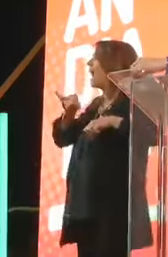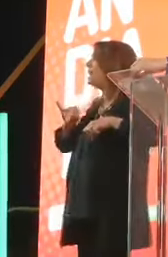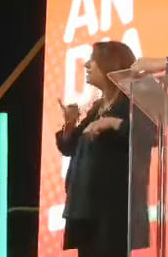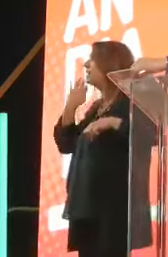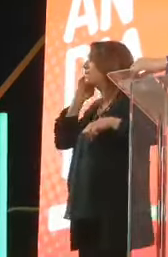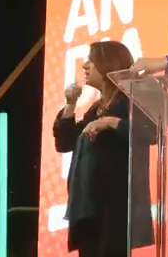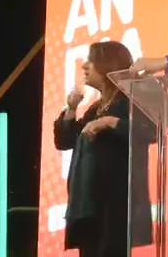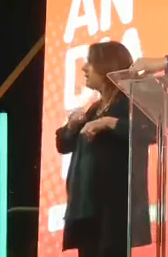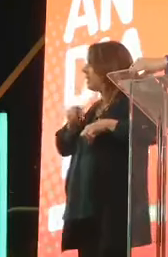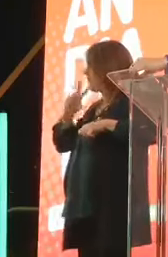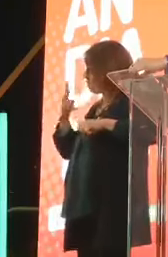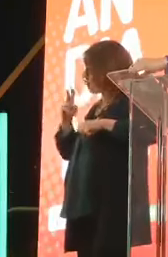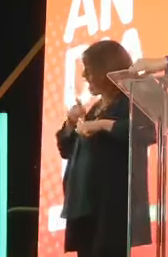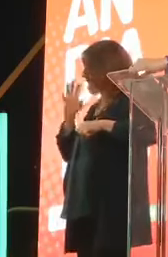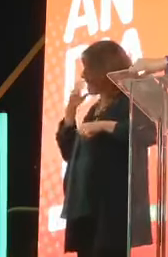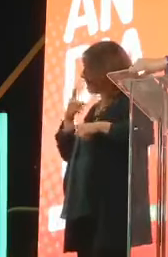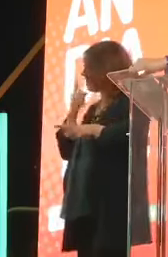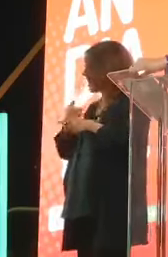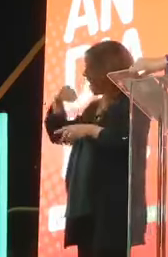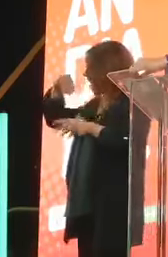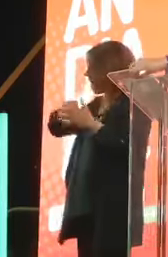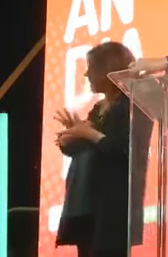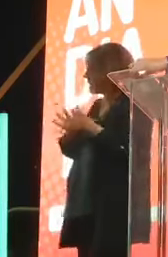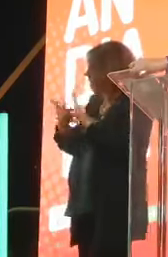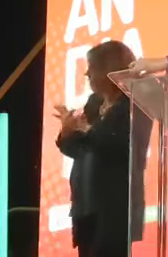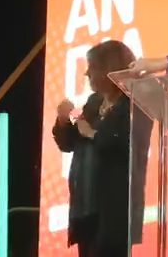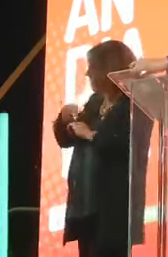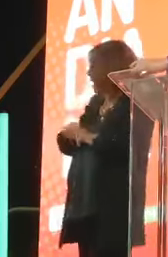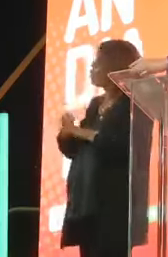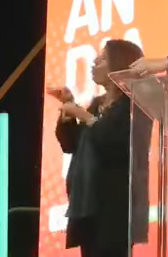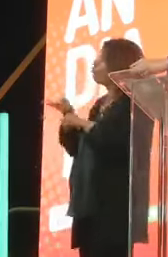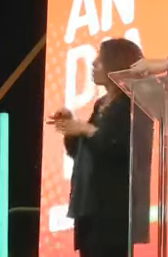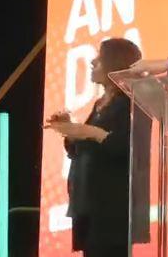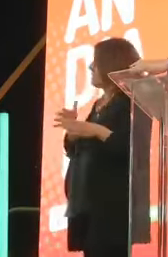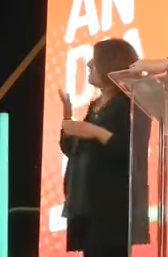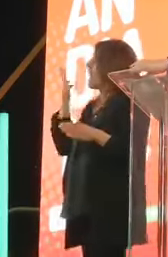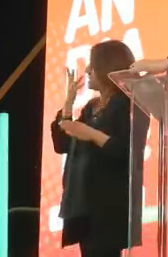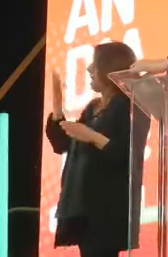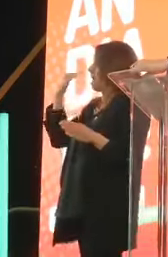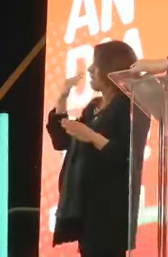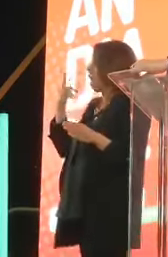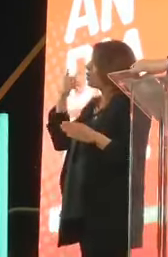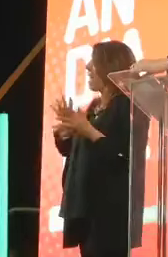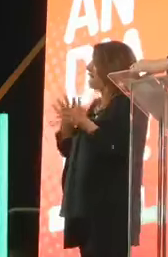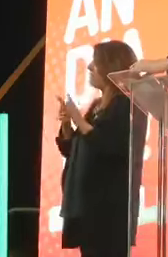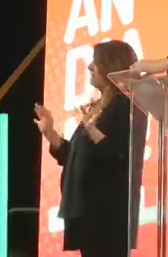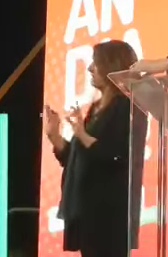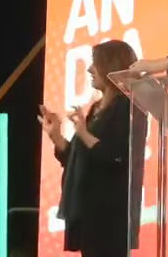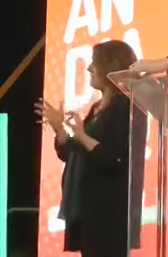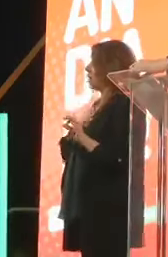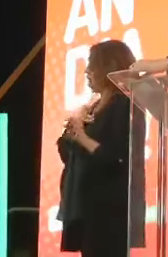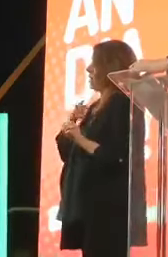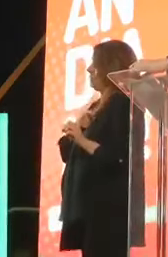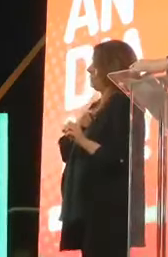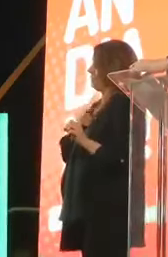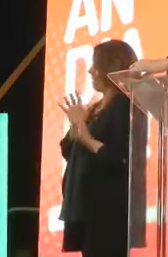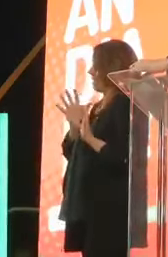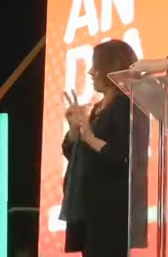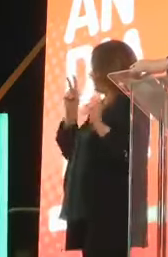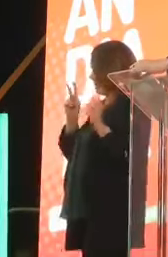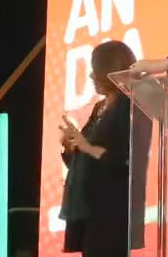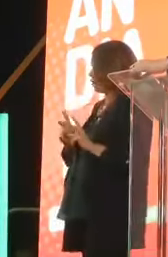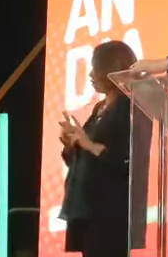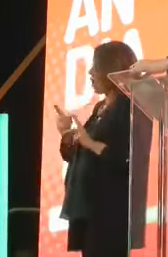andrebbe riformata, e ha fatto un errore il centrosinistra quando non ha fatto anche questa riforma. Sono gli